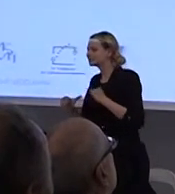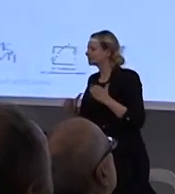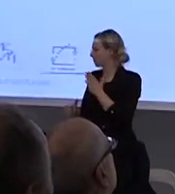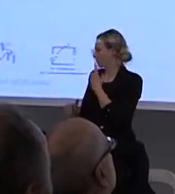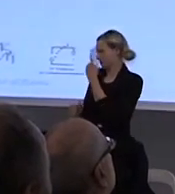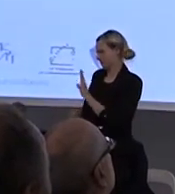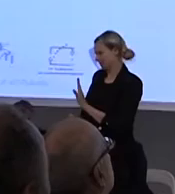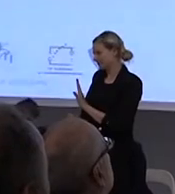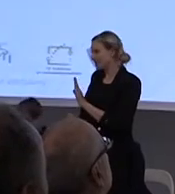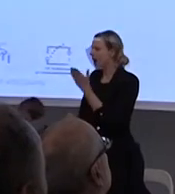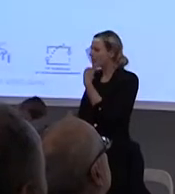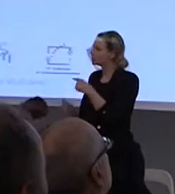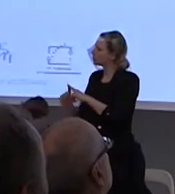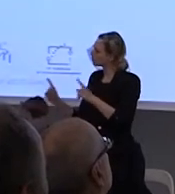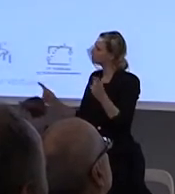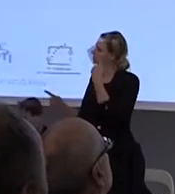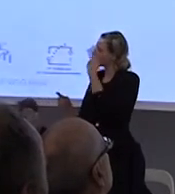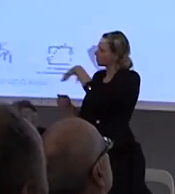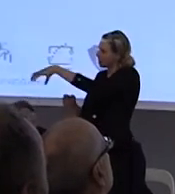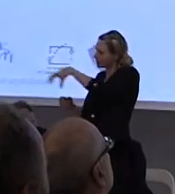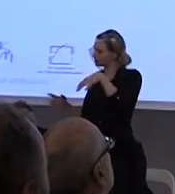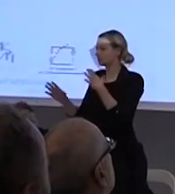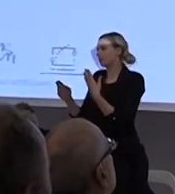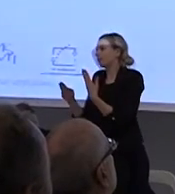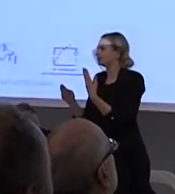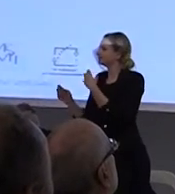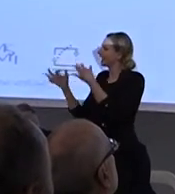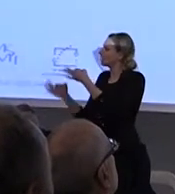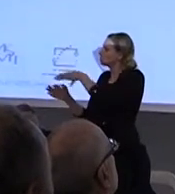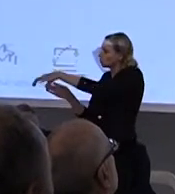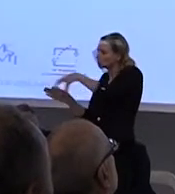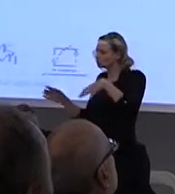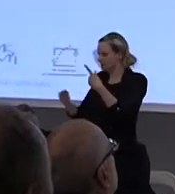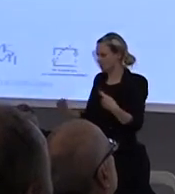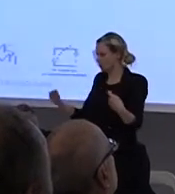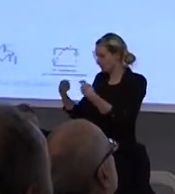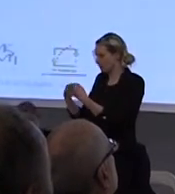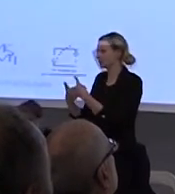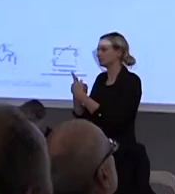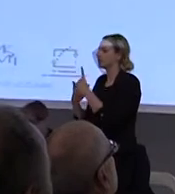hlavního řešitele Univerzity Palackého v Olomouci.